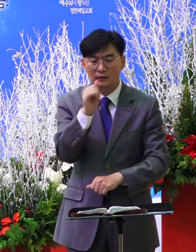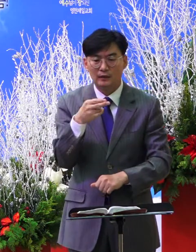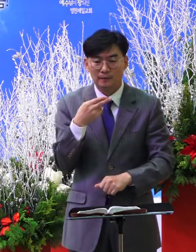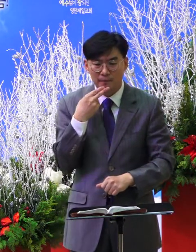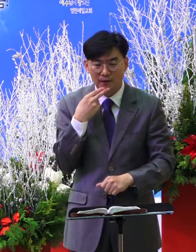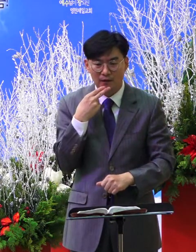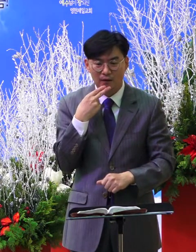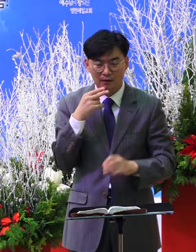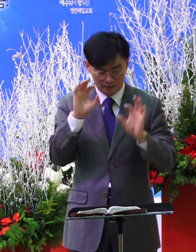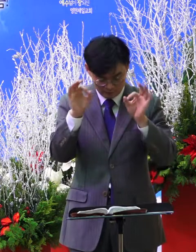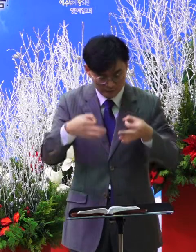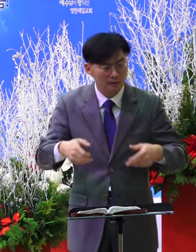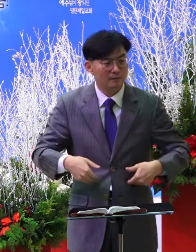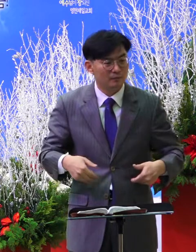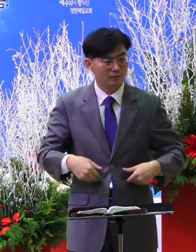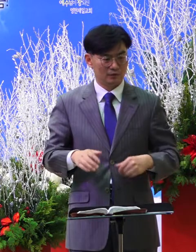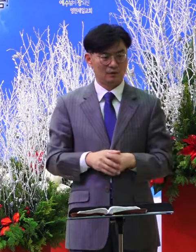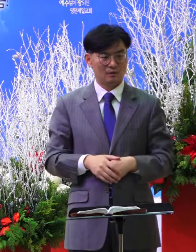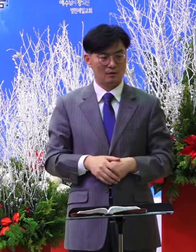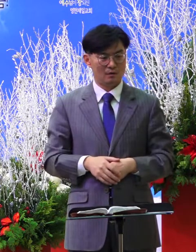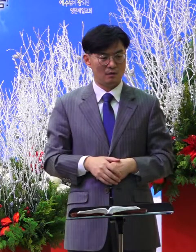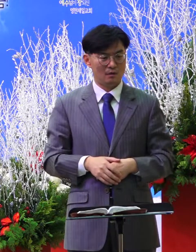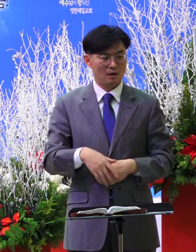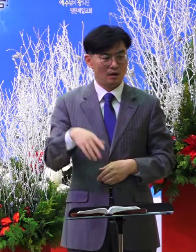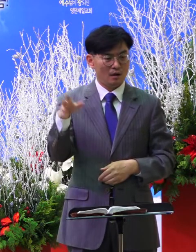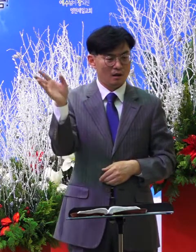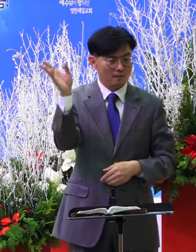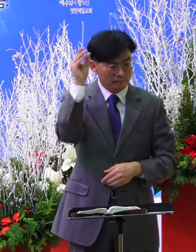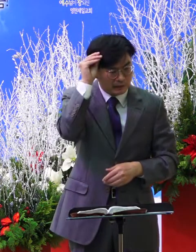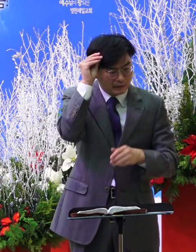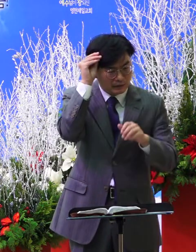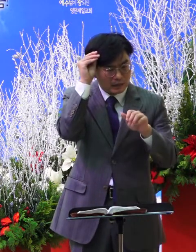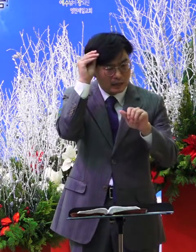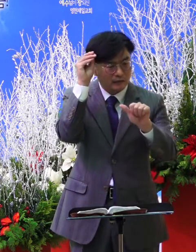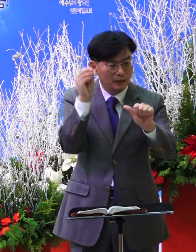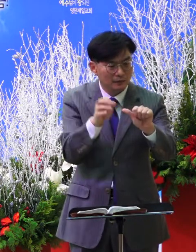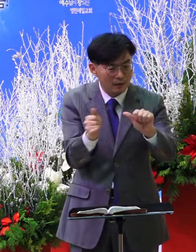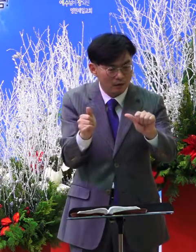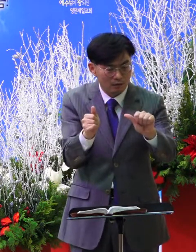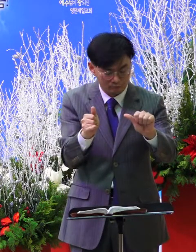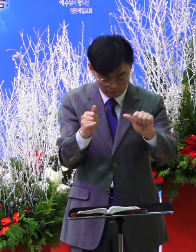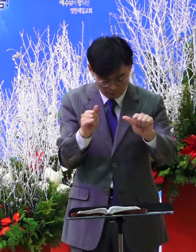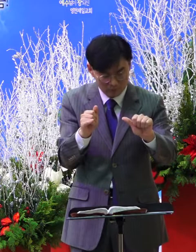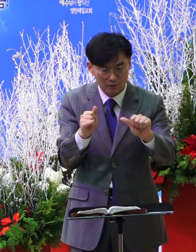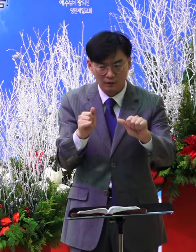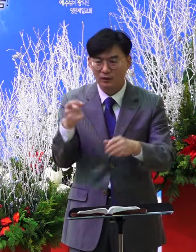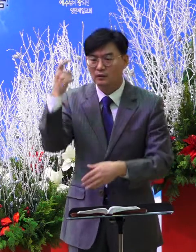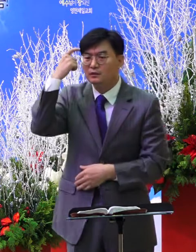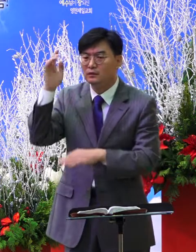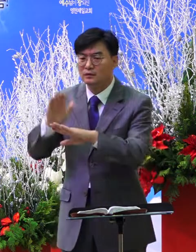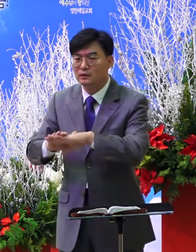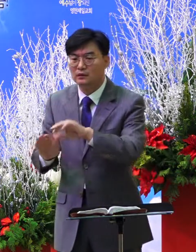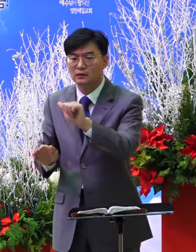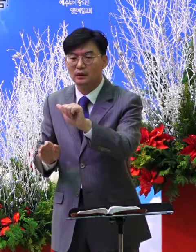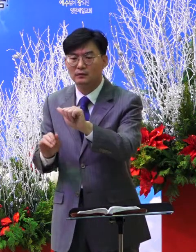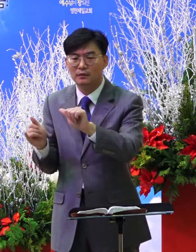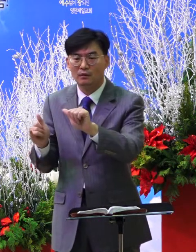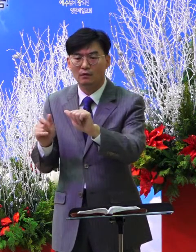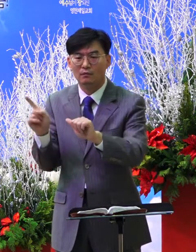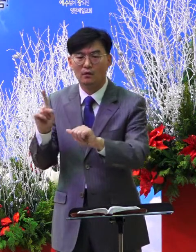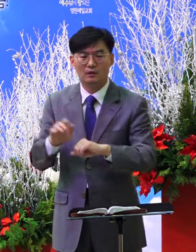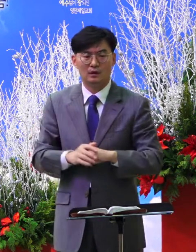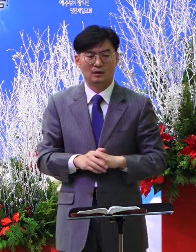같은지 아니면 미련한 5처녀처럼 살았는지가 드러날 것이라고 하는 것입니다.